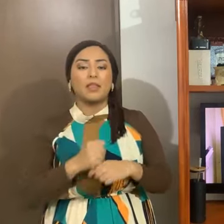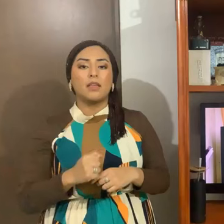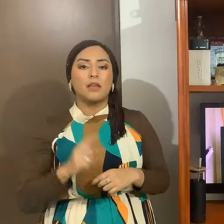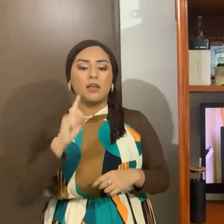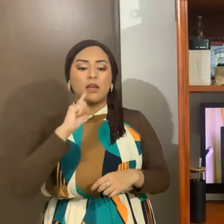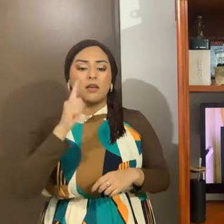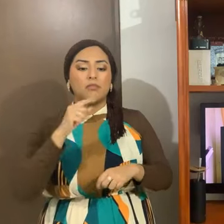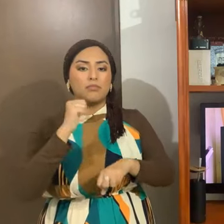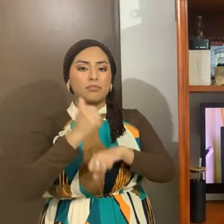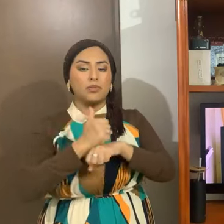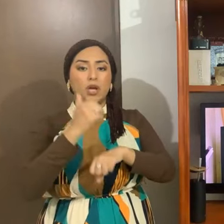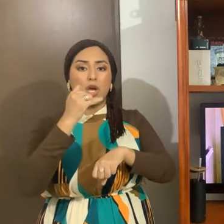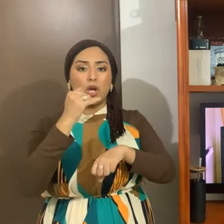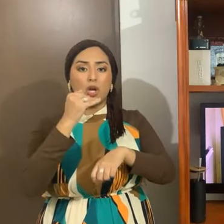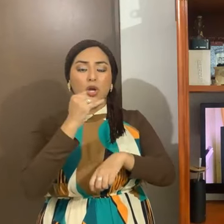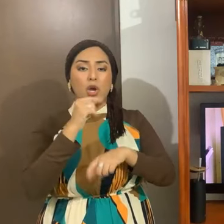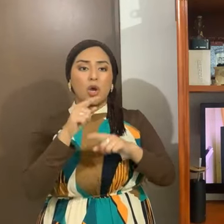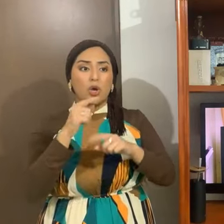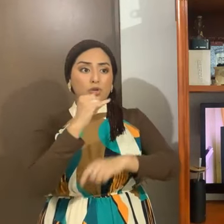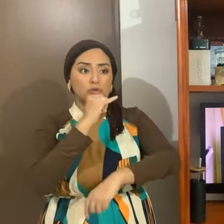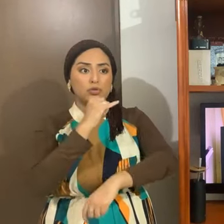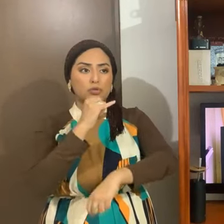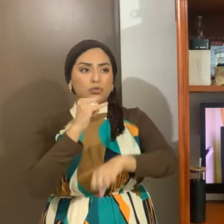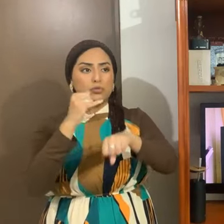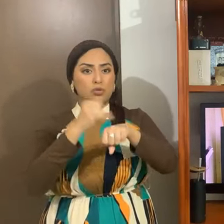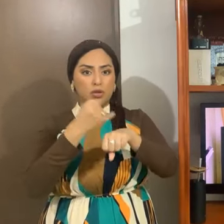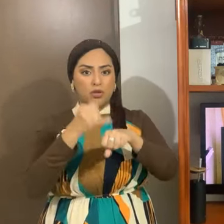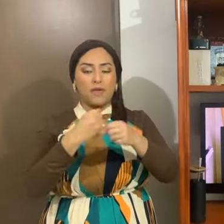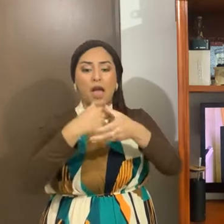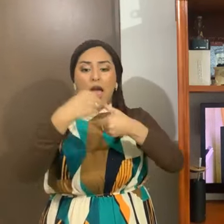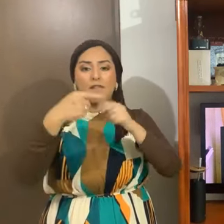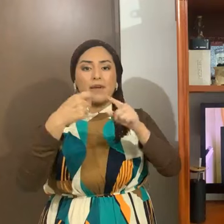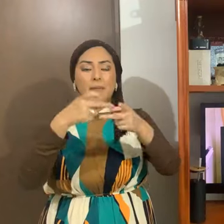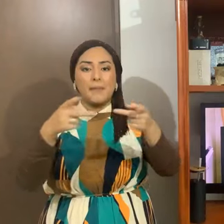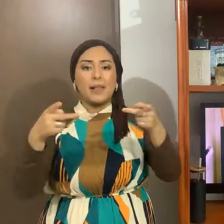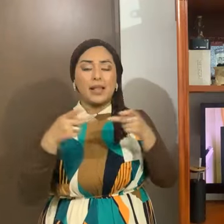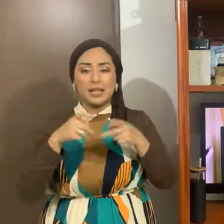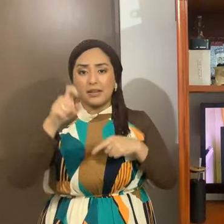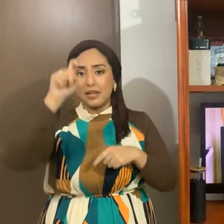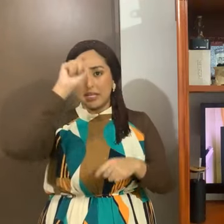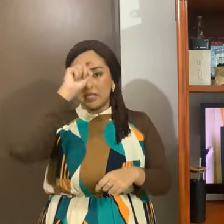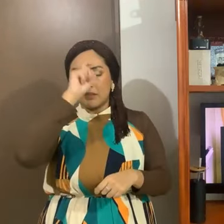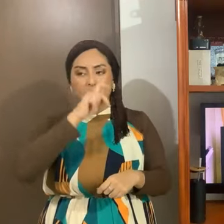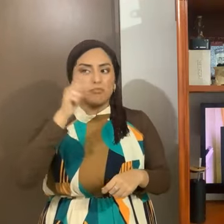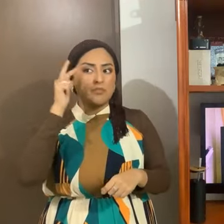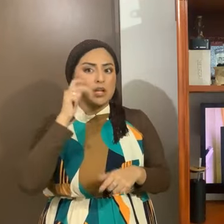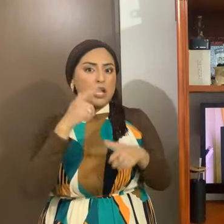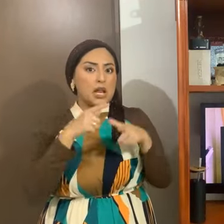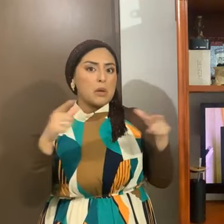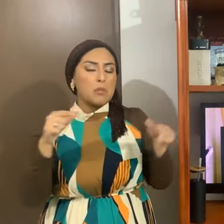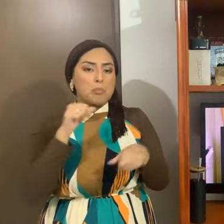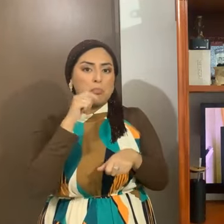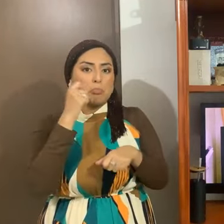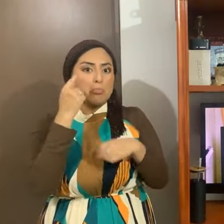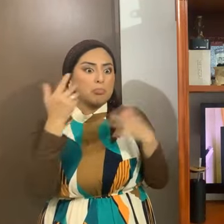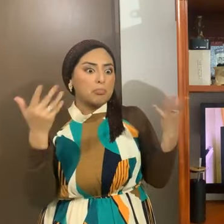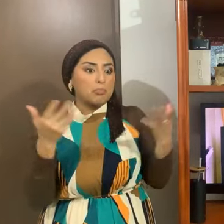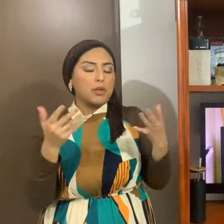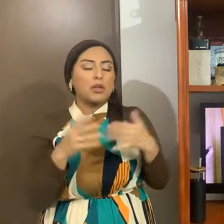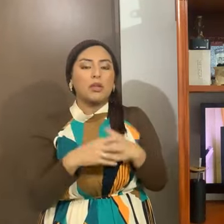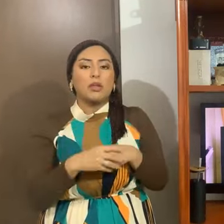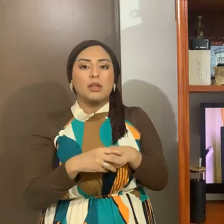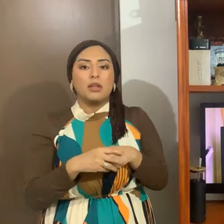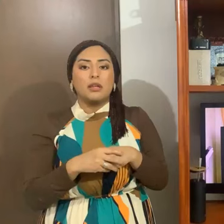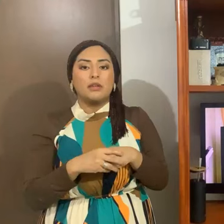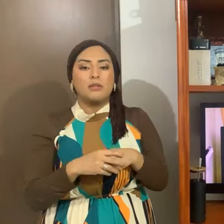constituyó como testimonio en Joseph, cuando salió por la tierra de Egipto. Oí lenguaje que no entendía,